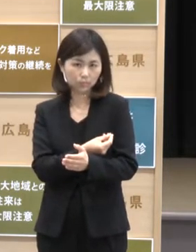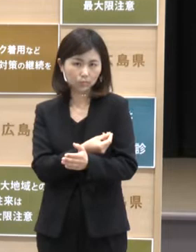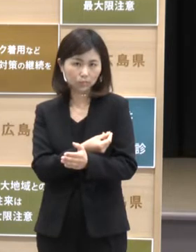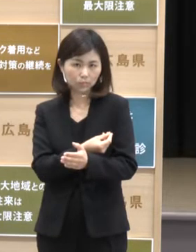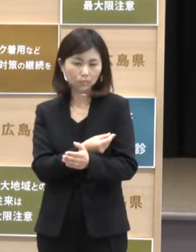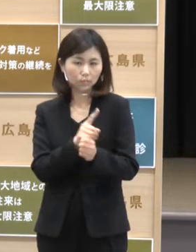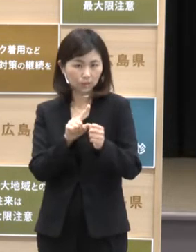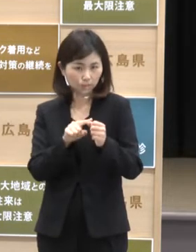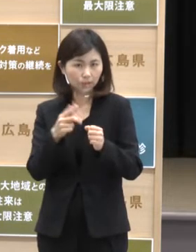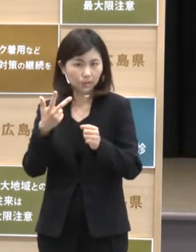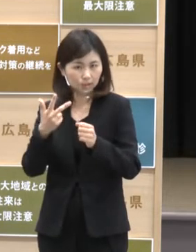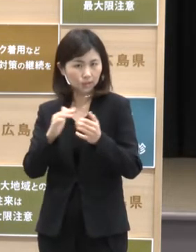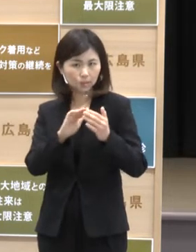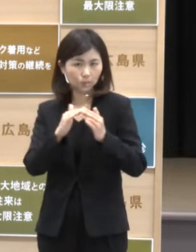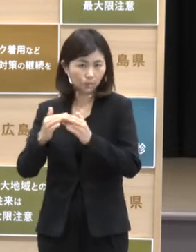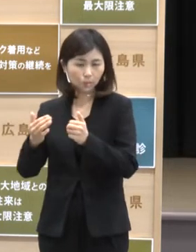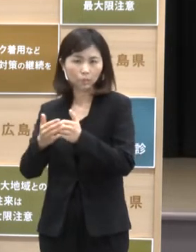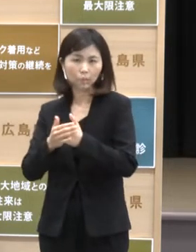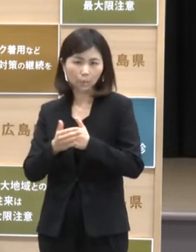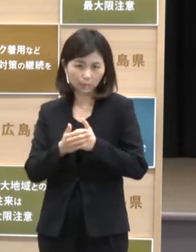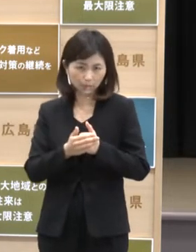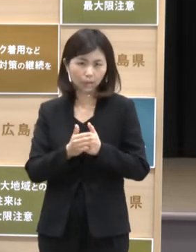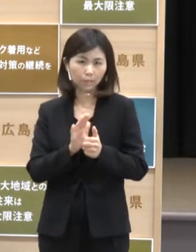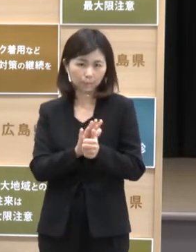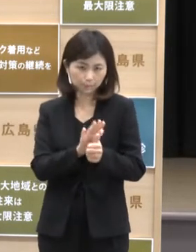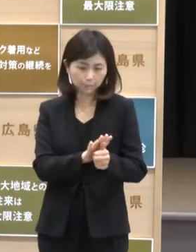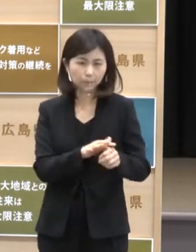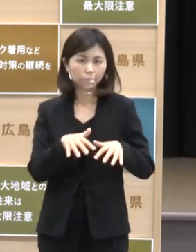協力して体制を整えてまいりたいと考えております。